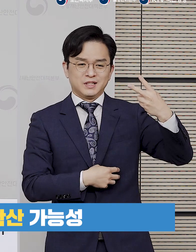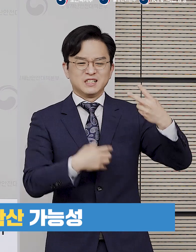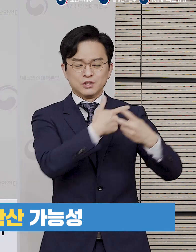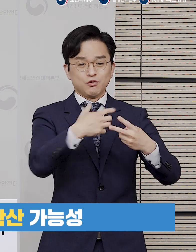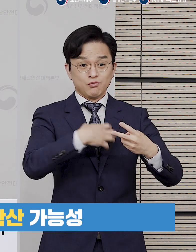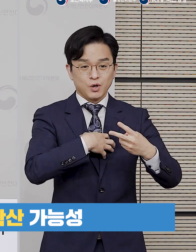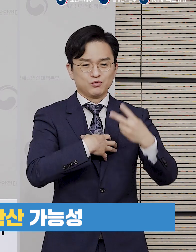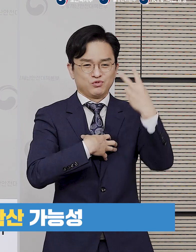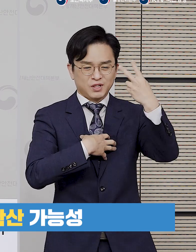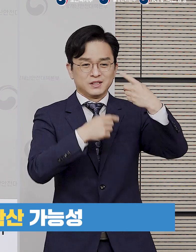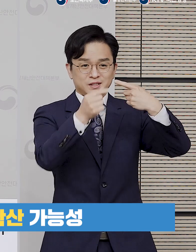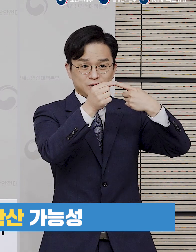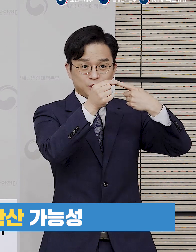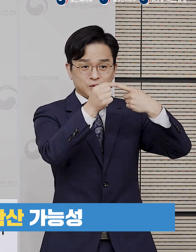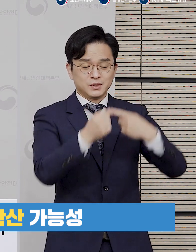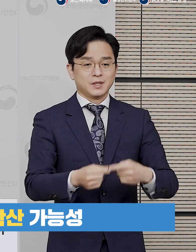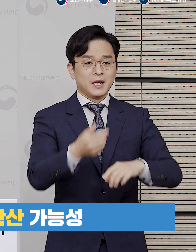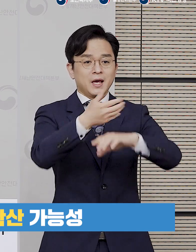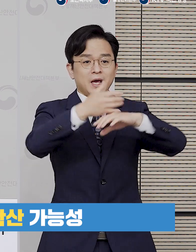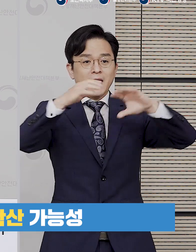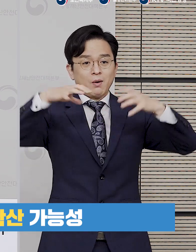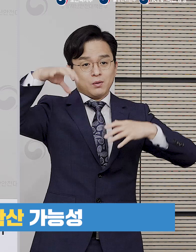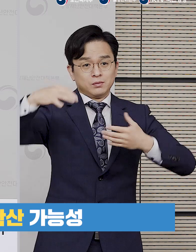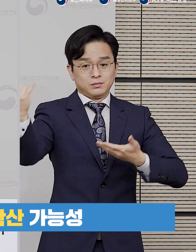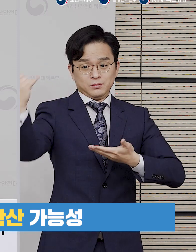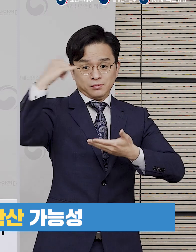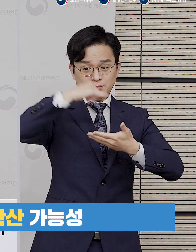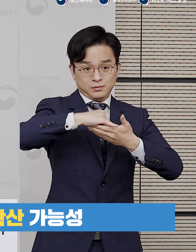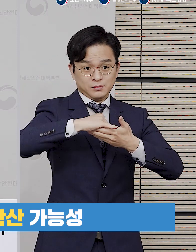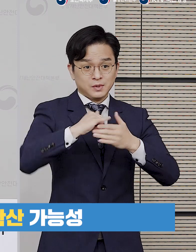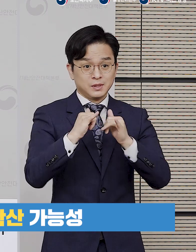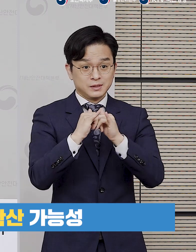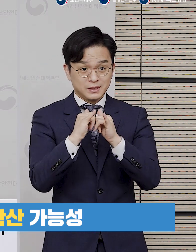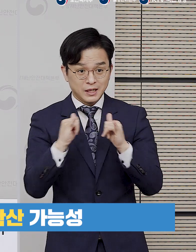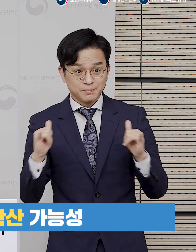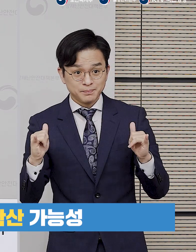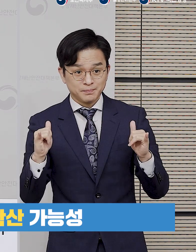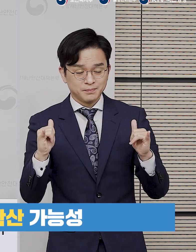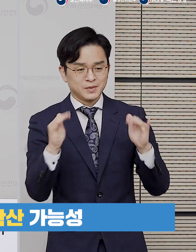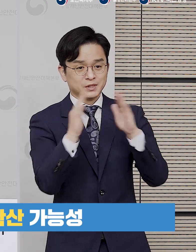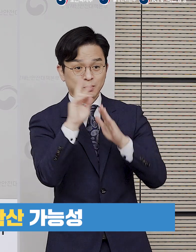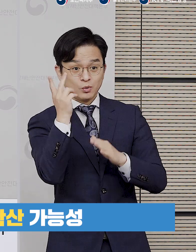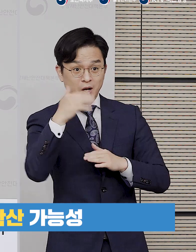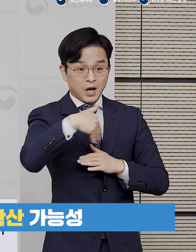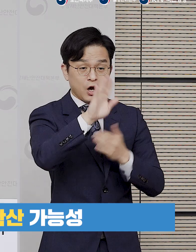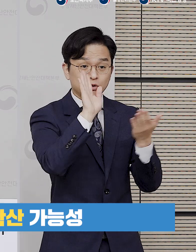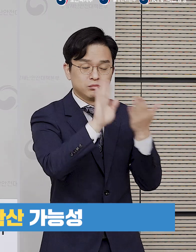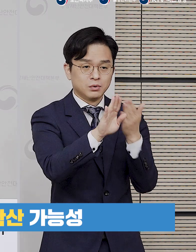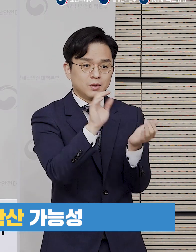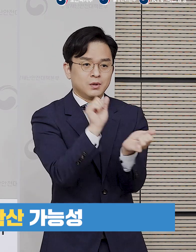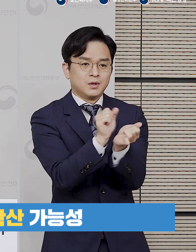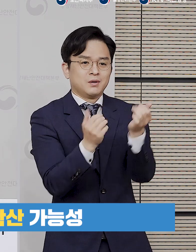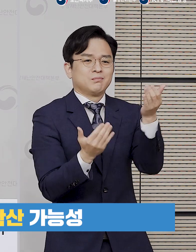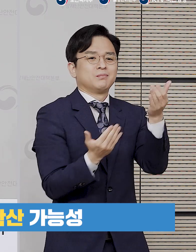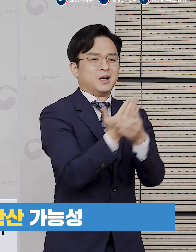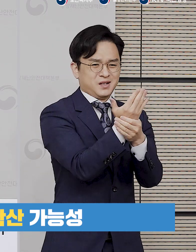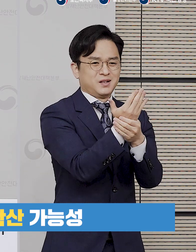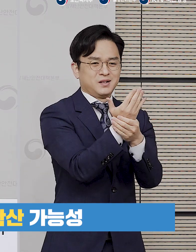가지입니다. 첫째는 해외에서 유입되는 코로나19 감염의 지역사회 확산